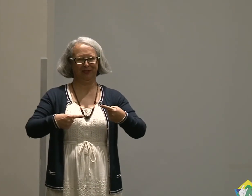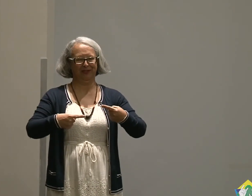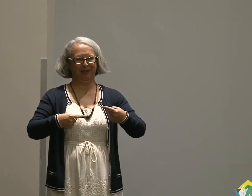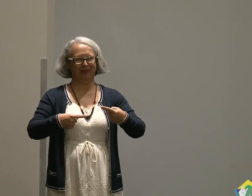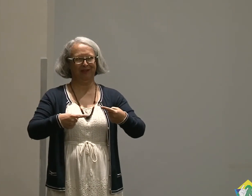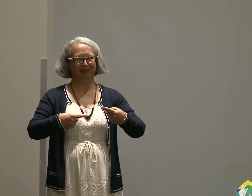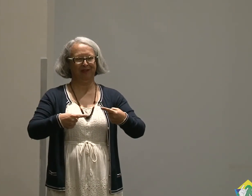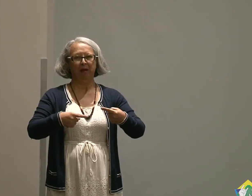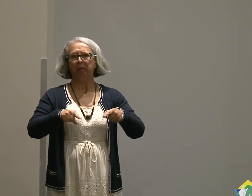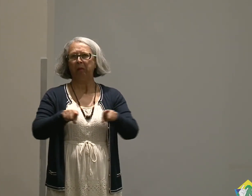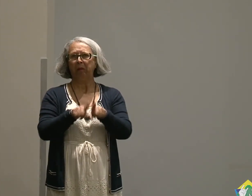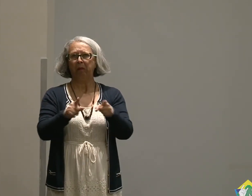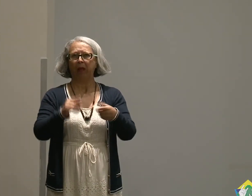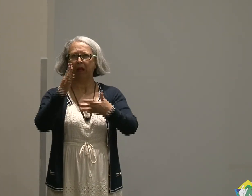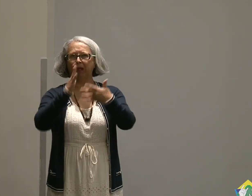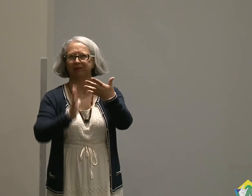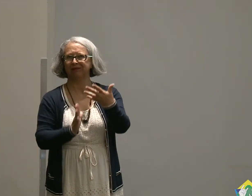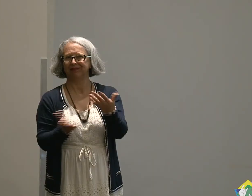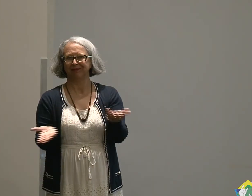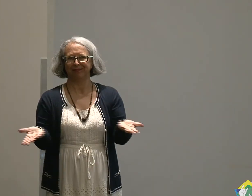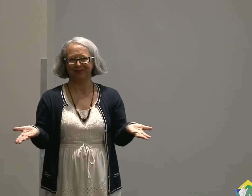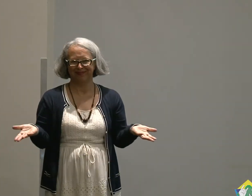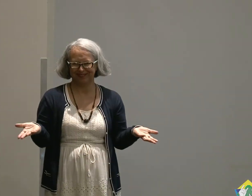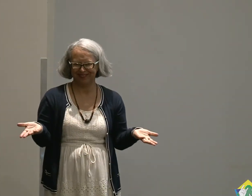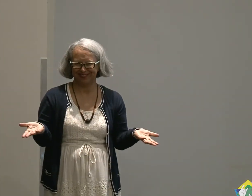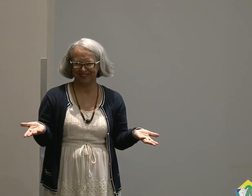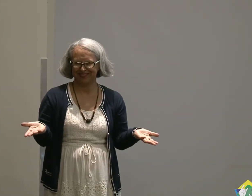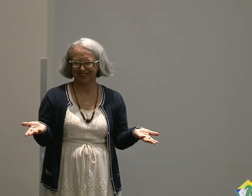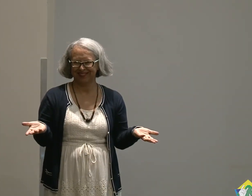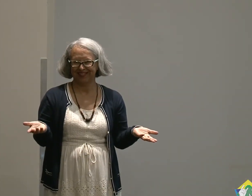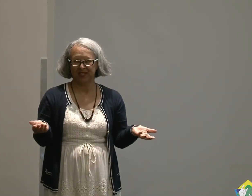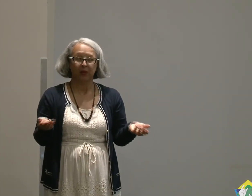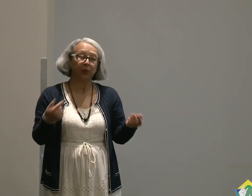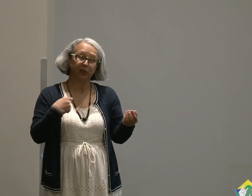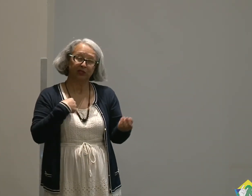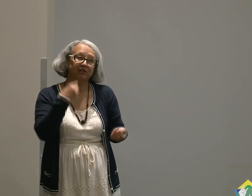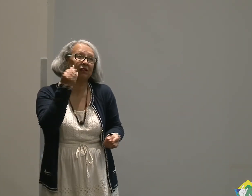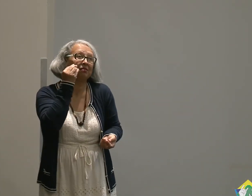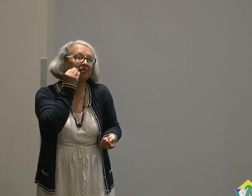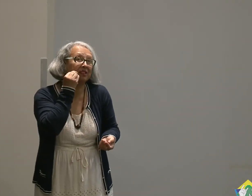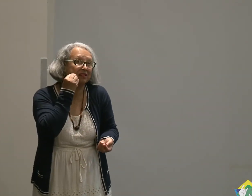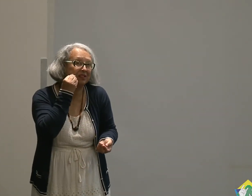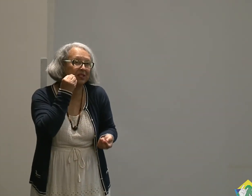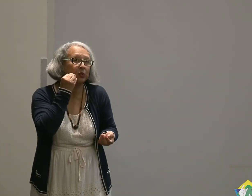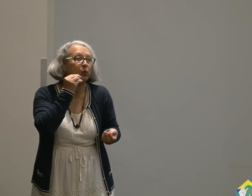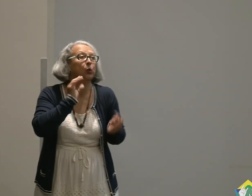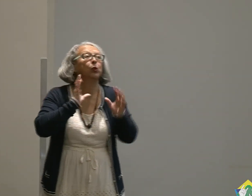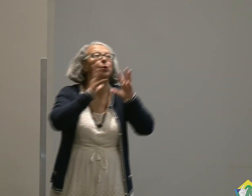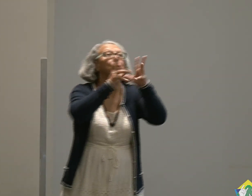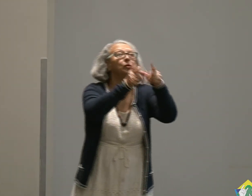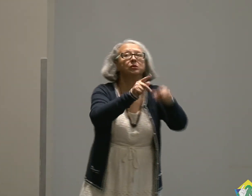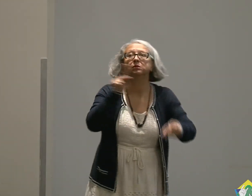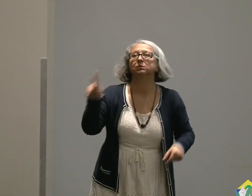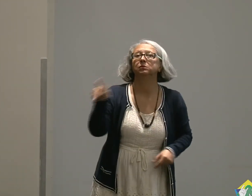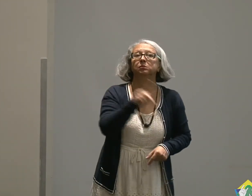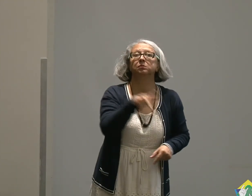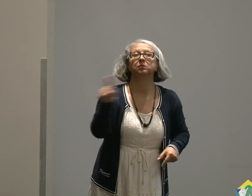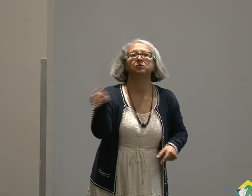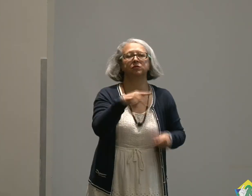Começou então uma política que alcançou esses povos, mas usando a língua brasileira de sinais. Quem